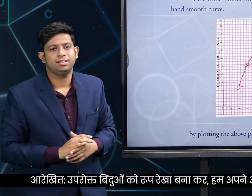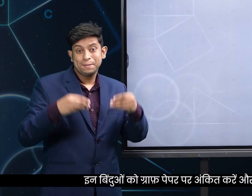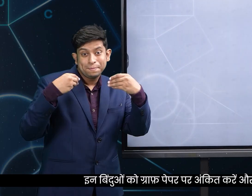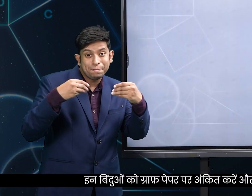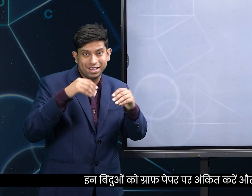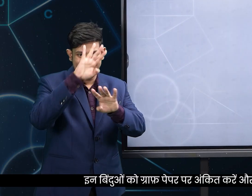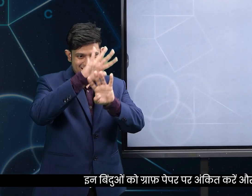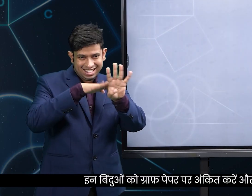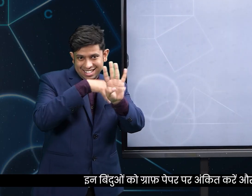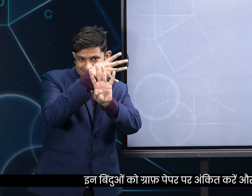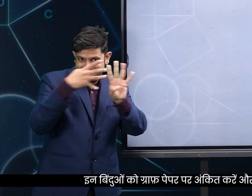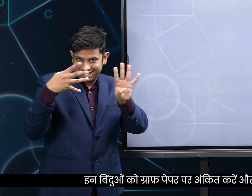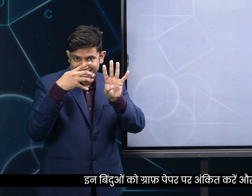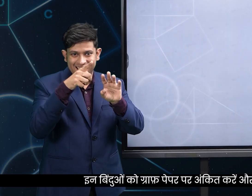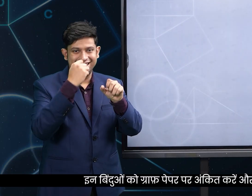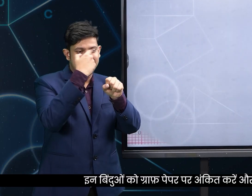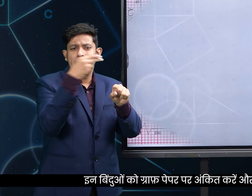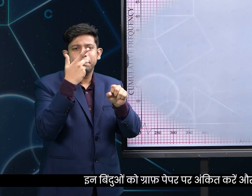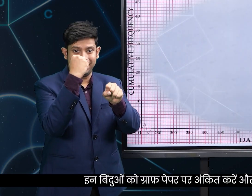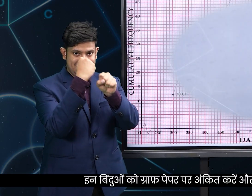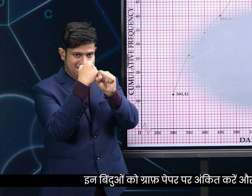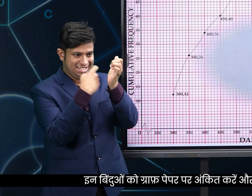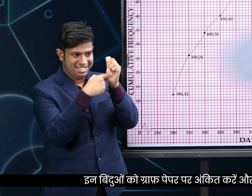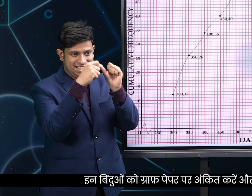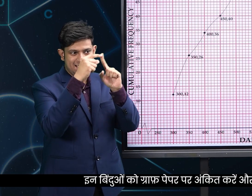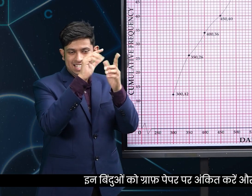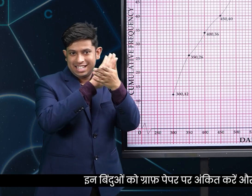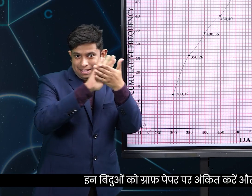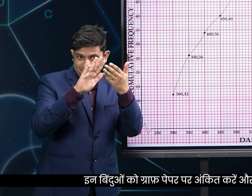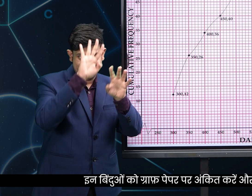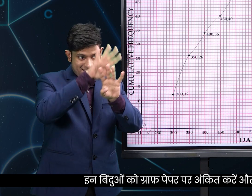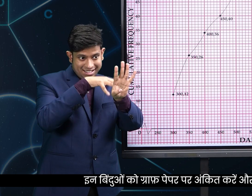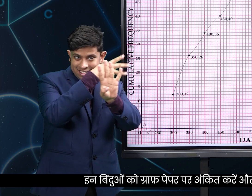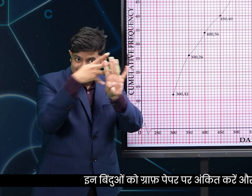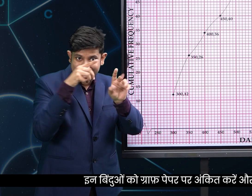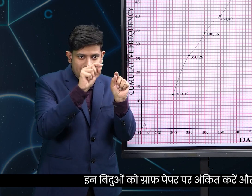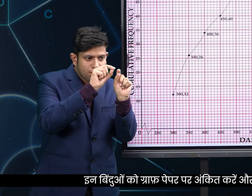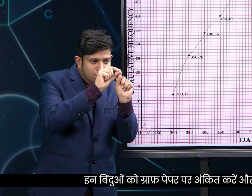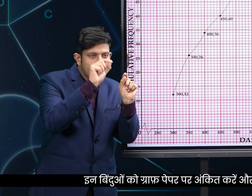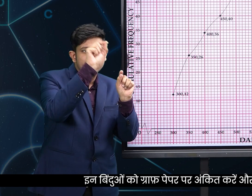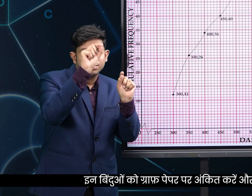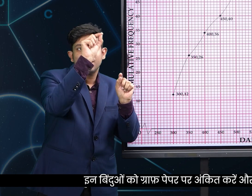इन बिंदुओं को ग्राफ पेपर पर अंकित करें और उन्हें मुक्तहस्त विधि से जोड़ें।